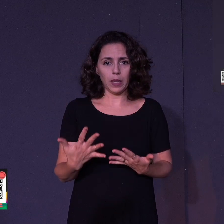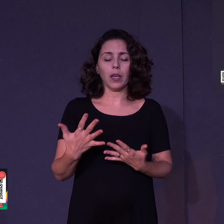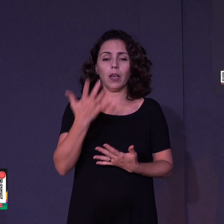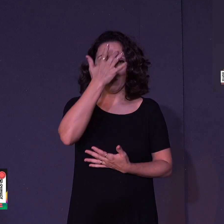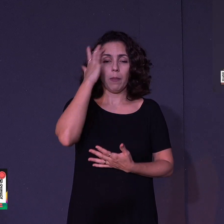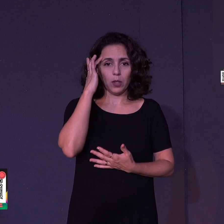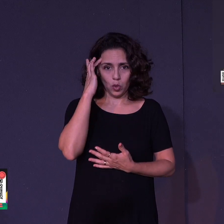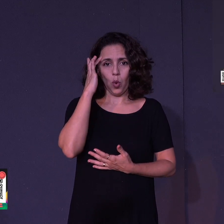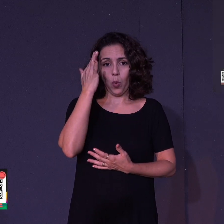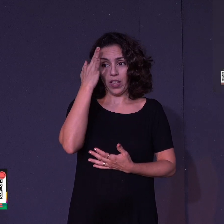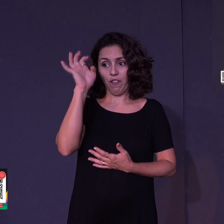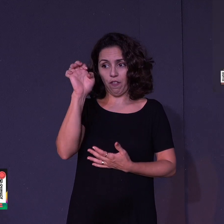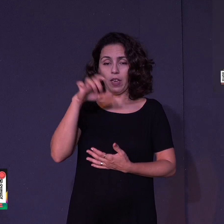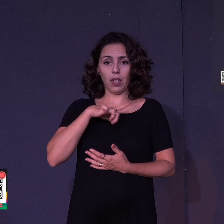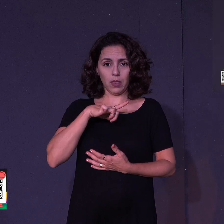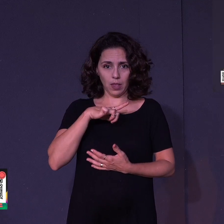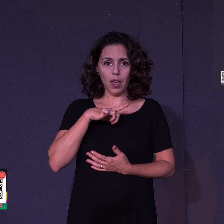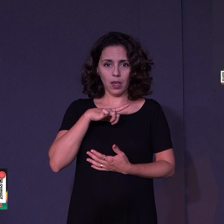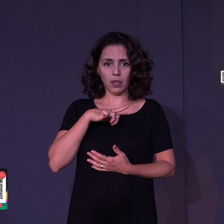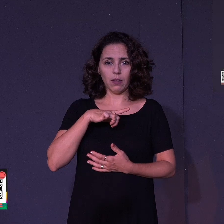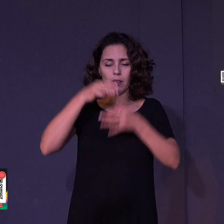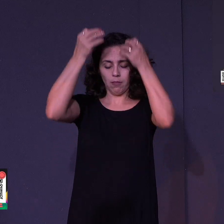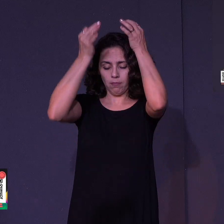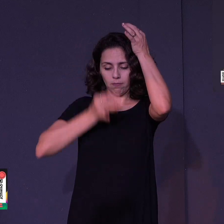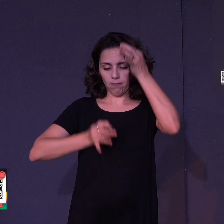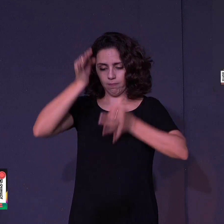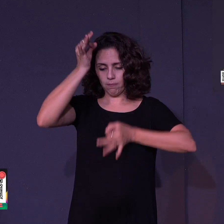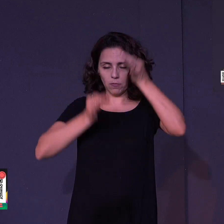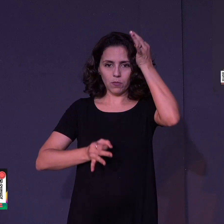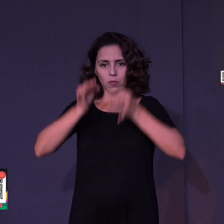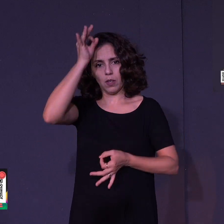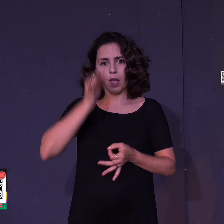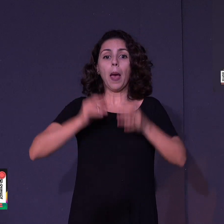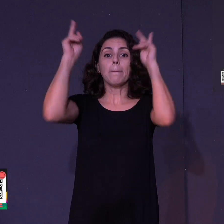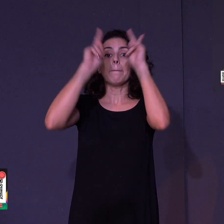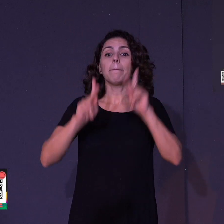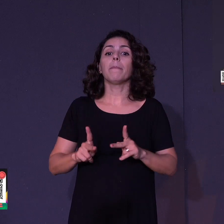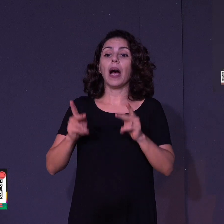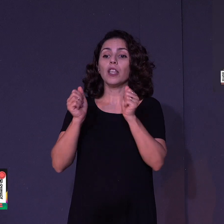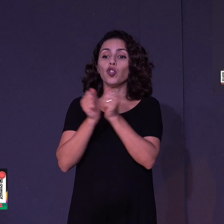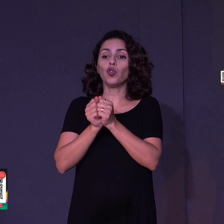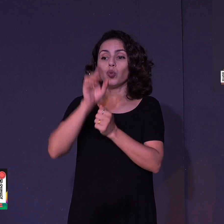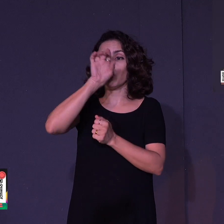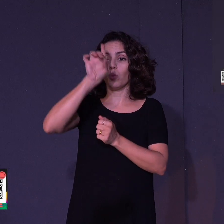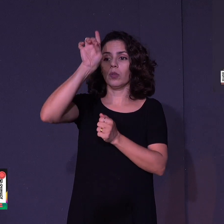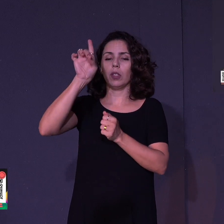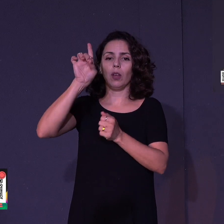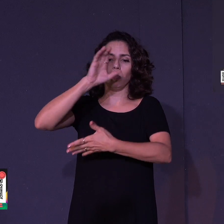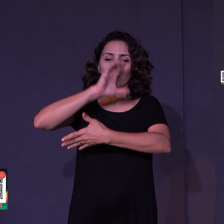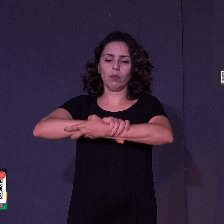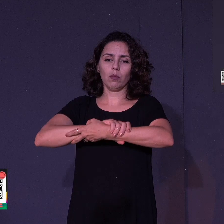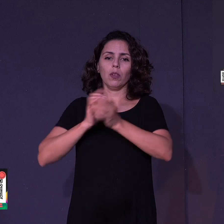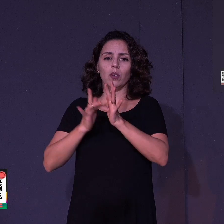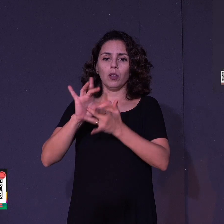fé, temos paz com Deus, por nosso Senhor Jesus Cristo. Esse primeiro tipo de pessoa sou eu e você, aqueles que já se